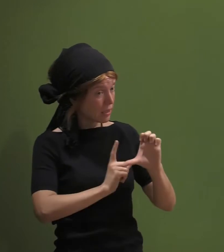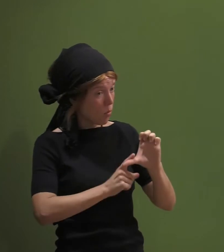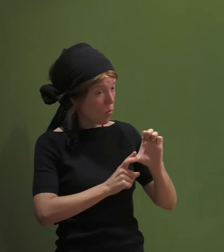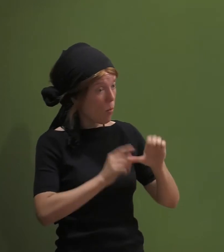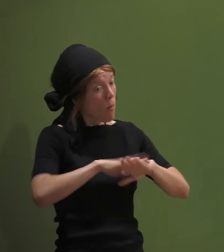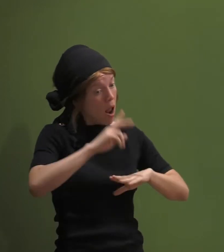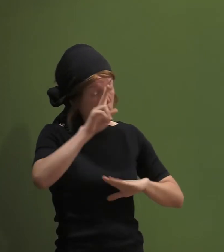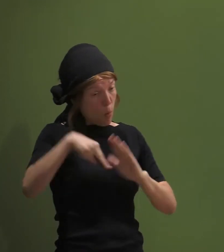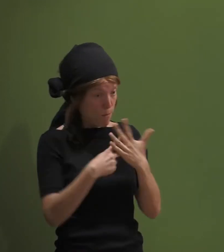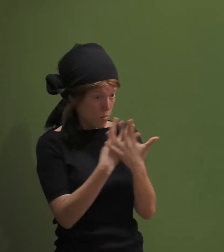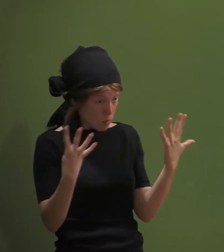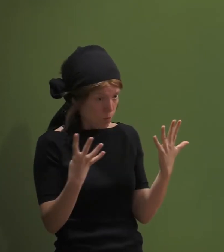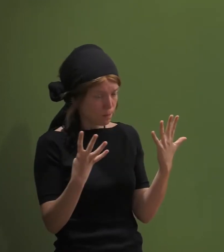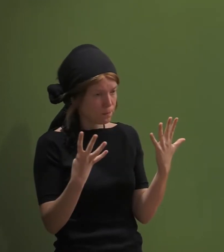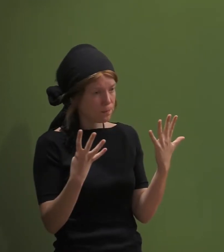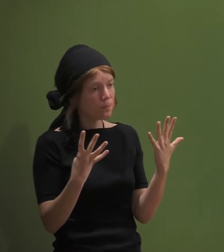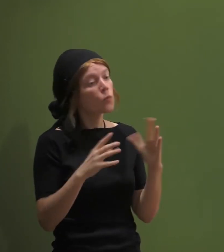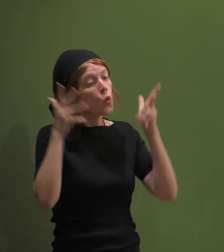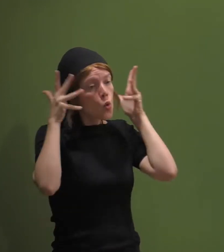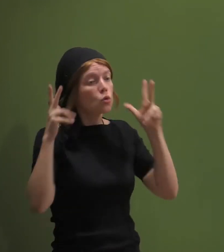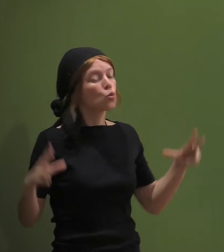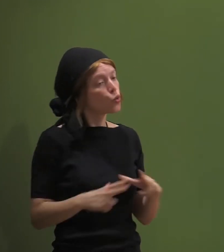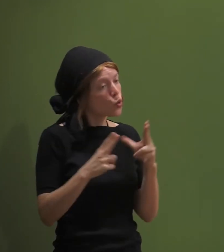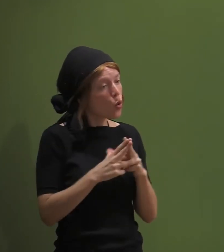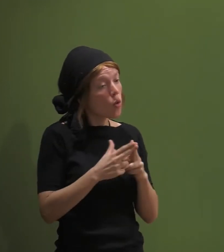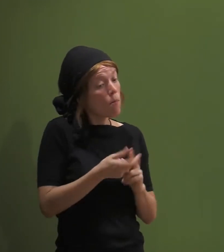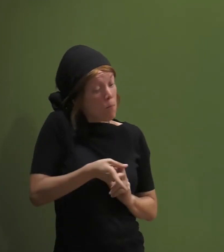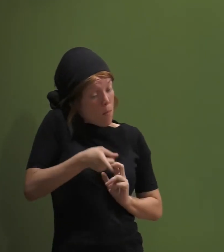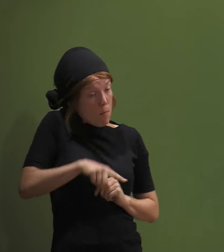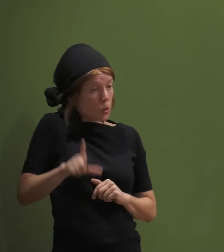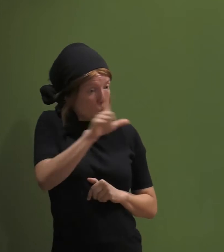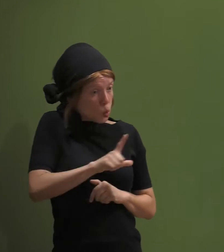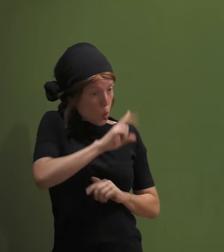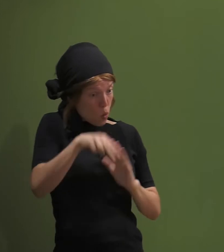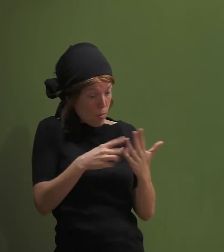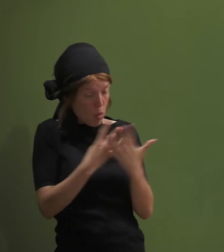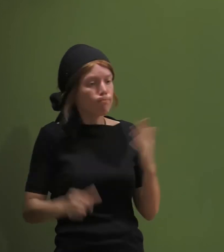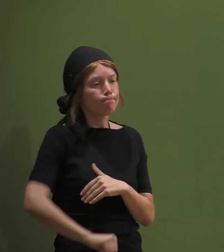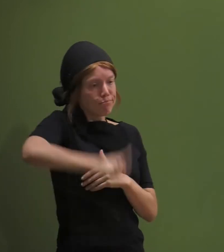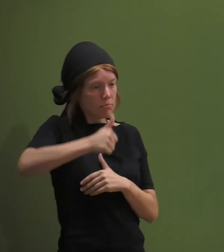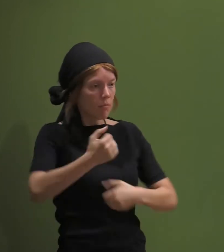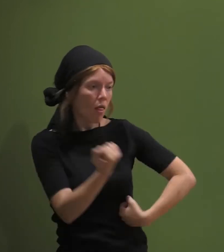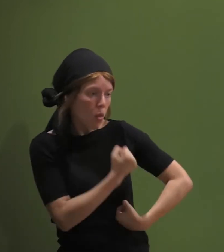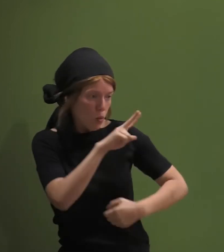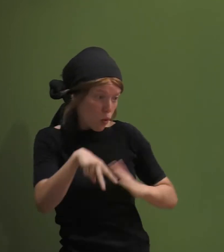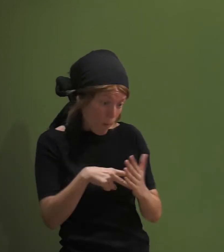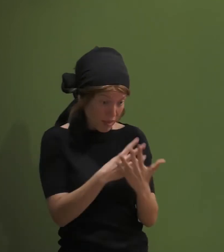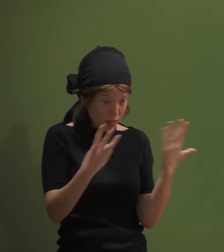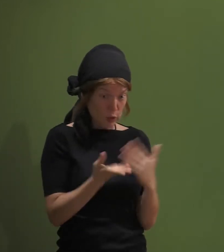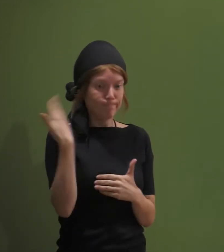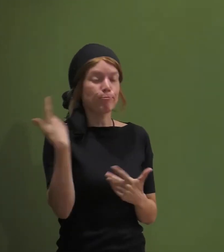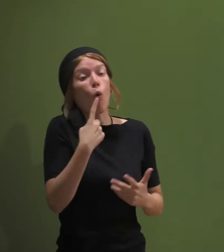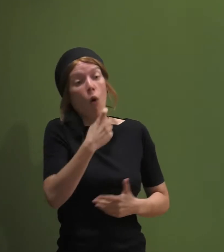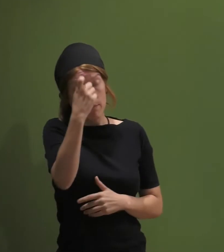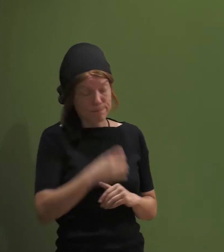para 2019 fue aprobado por el Consejo Social en el mes de julio de 2019 y no en diciembre de 2018, como hubiera